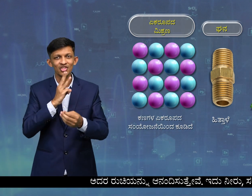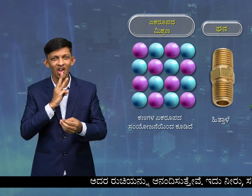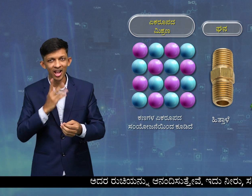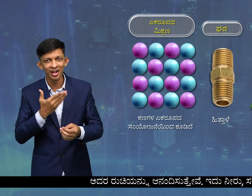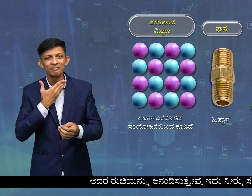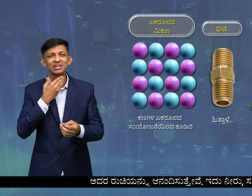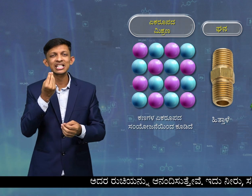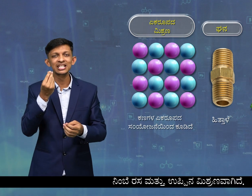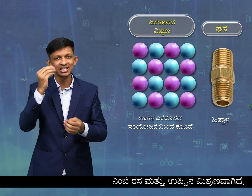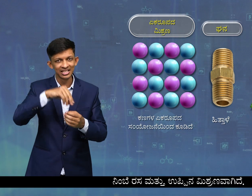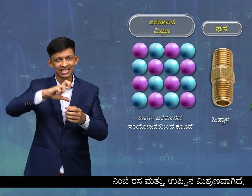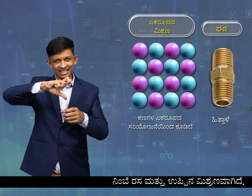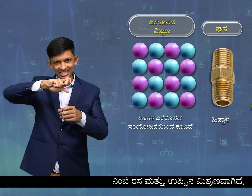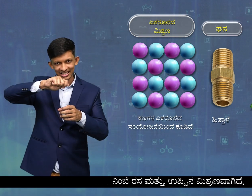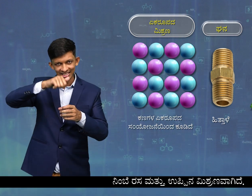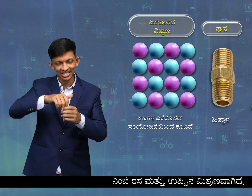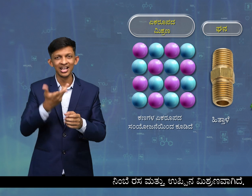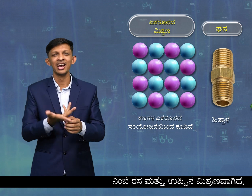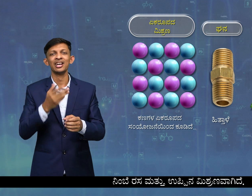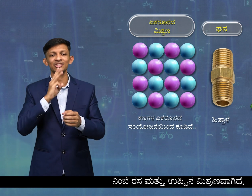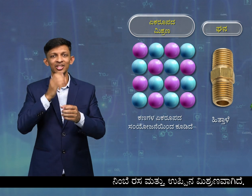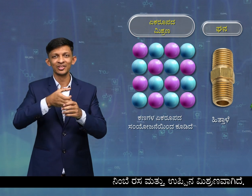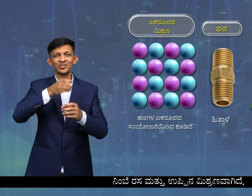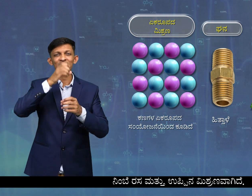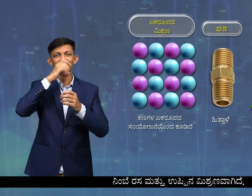ನೀರು, ಸಕ್ಕರೆ, ನಿಂಬೆ ರಸ ಮತ್ತು ಉಪ್ಪಿನ ಮಿಶ್ರಣವಾಗಿದೆ.